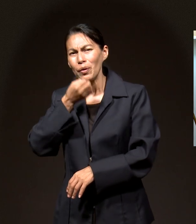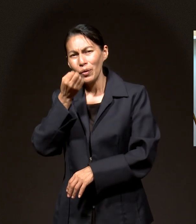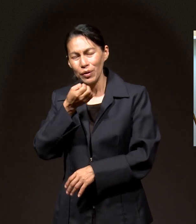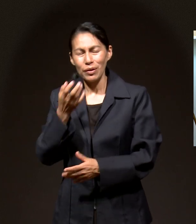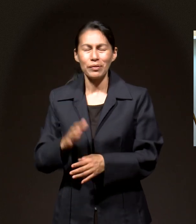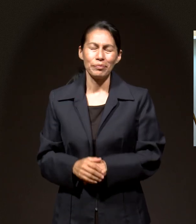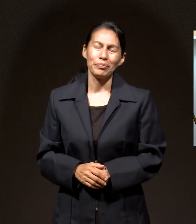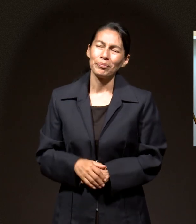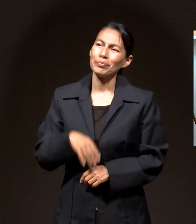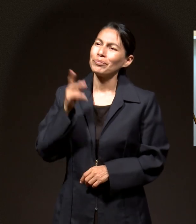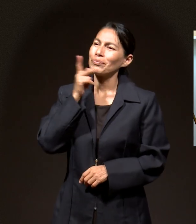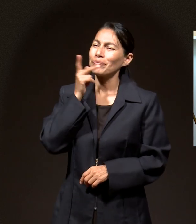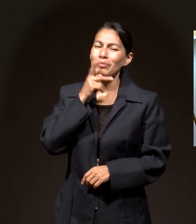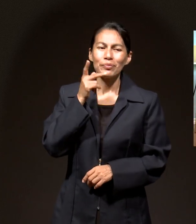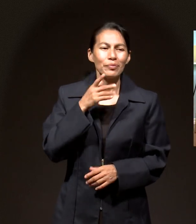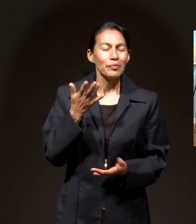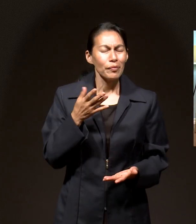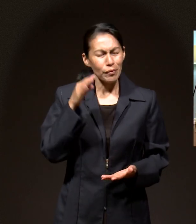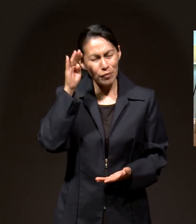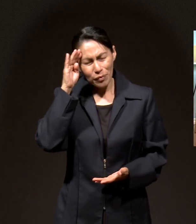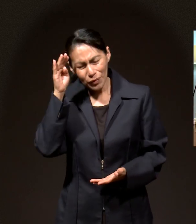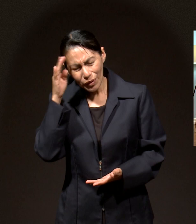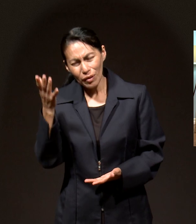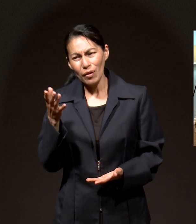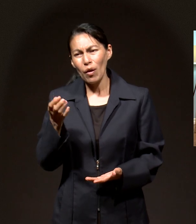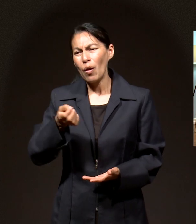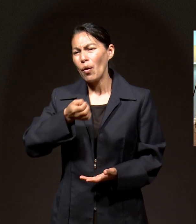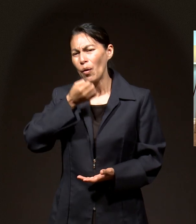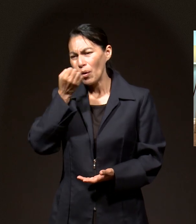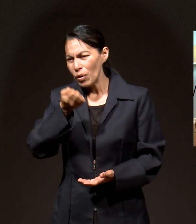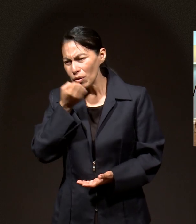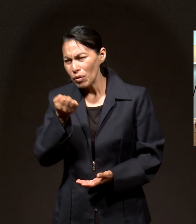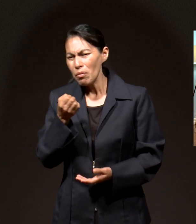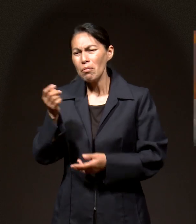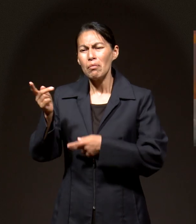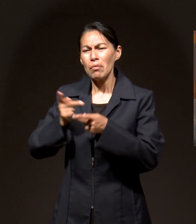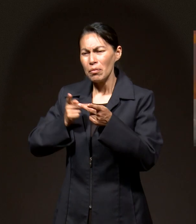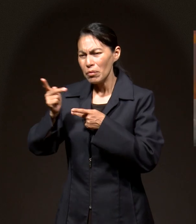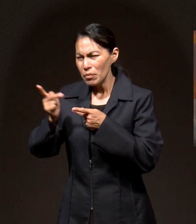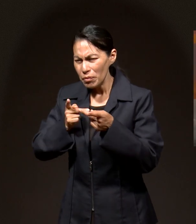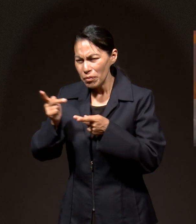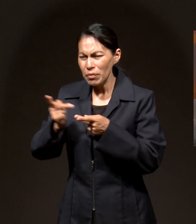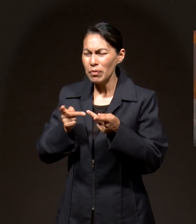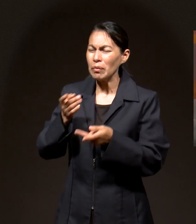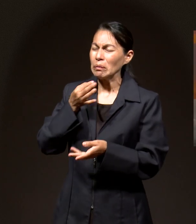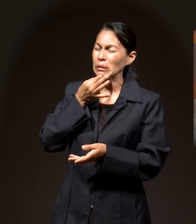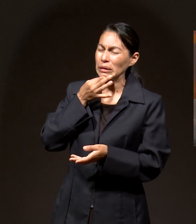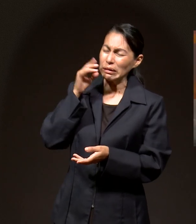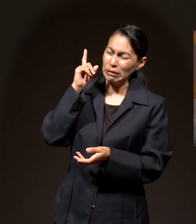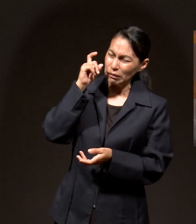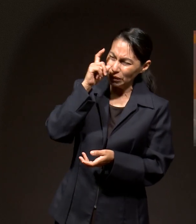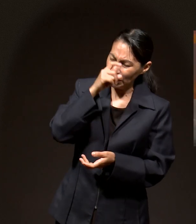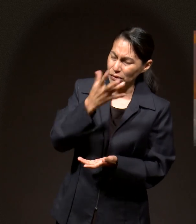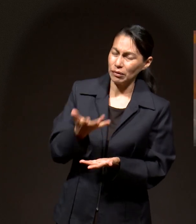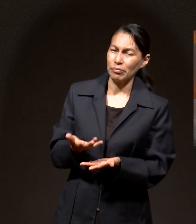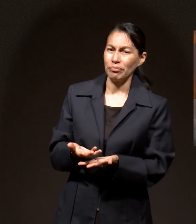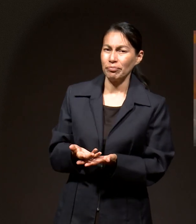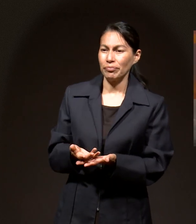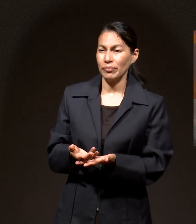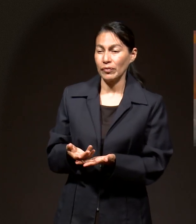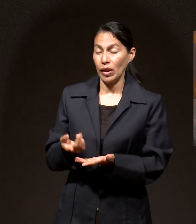otros, como has dicho, ¿no? Yo creo, pastor, que la oración nos prepara. La oración nos prepara para los momentos difíciles. ¿A qué me